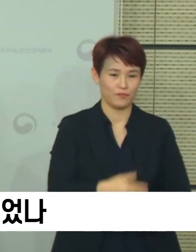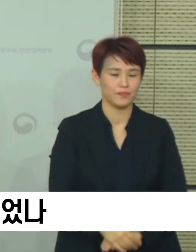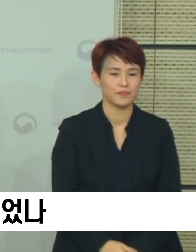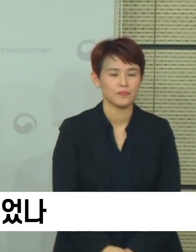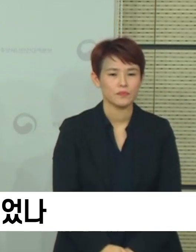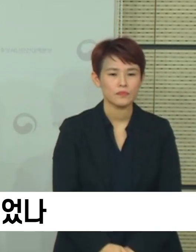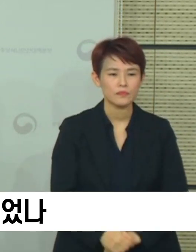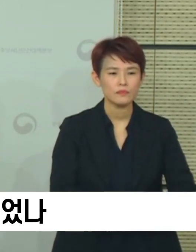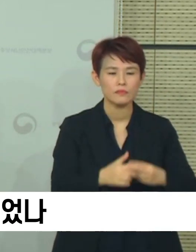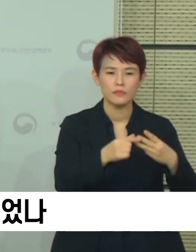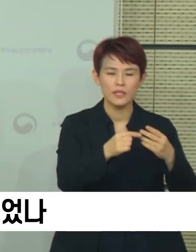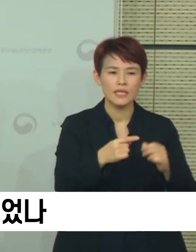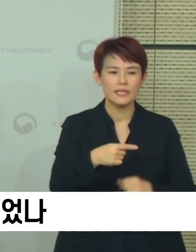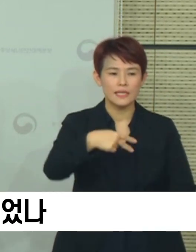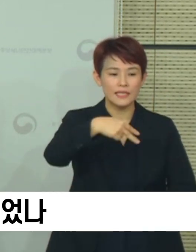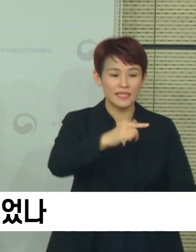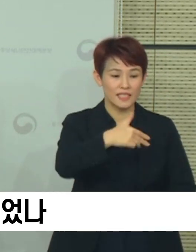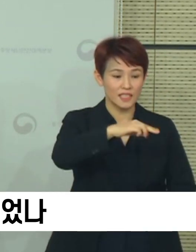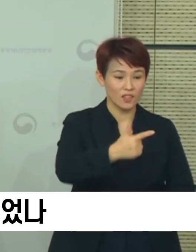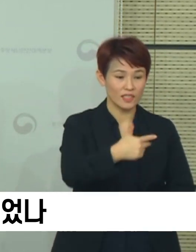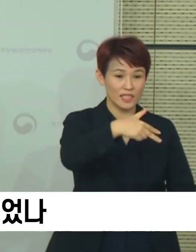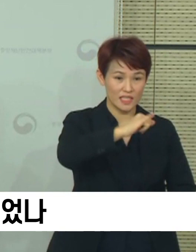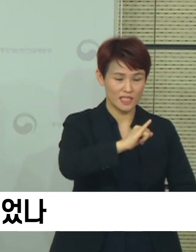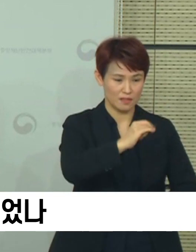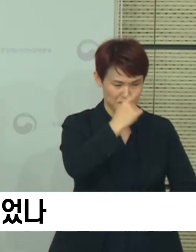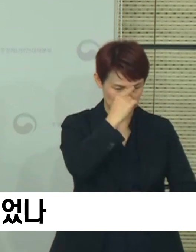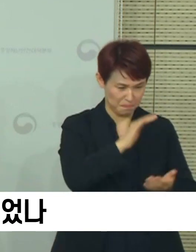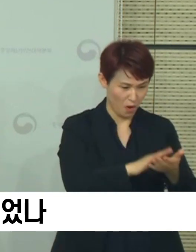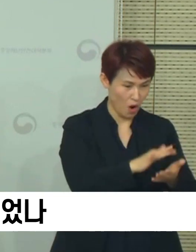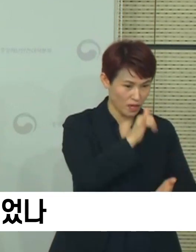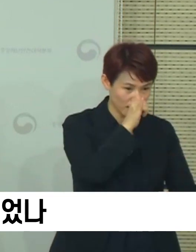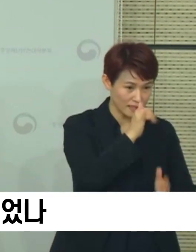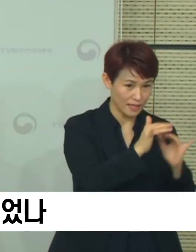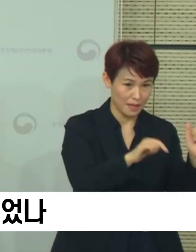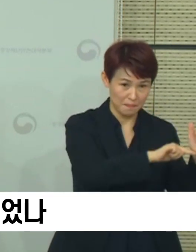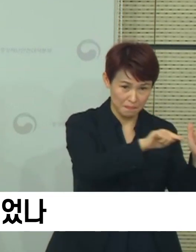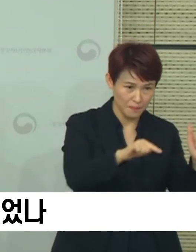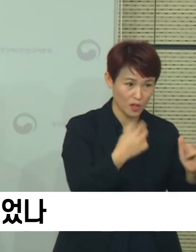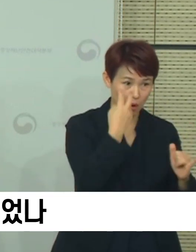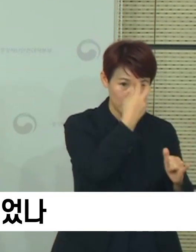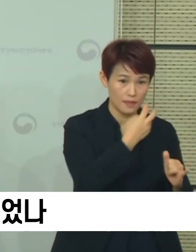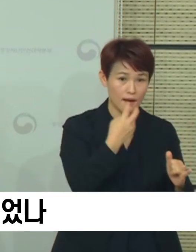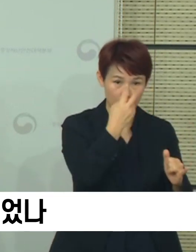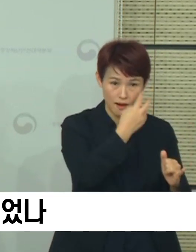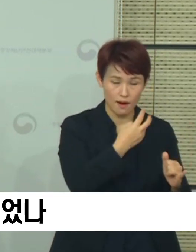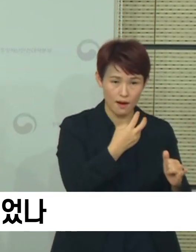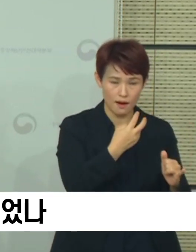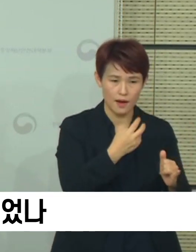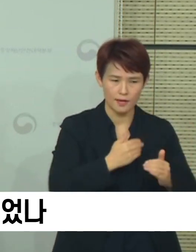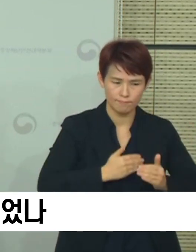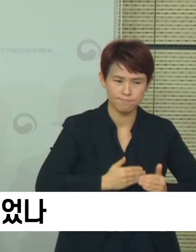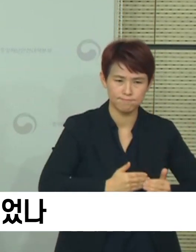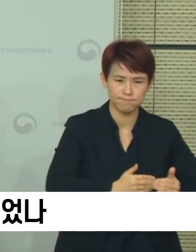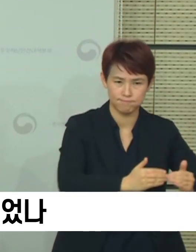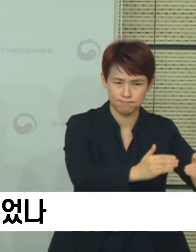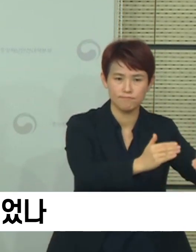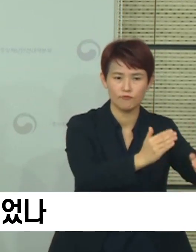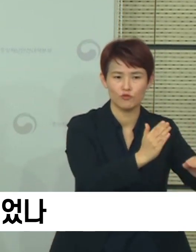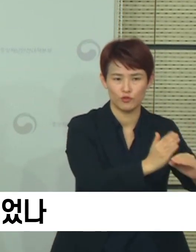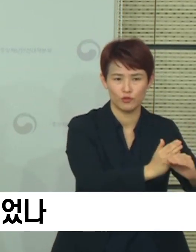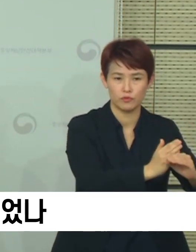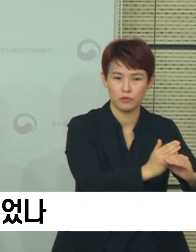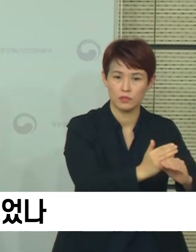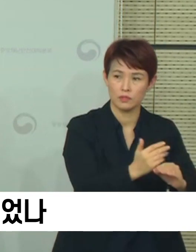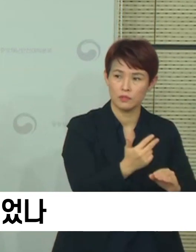그 대구 신천지 유증상자에 대한 검사는 이미 그 상당히 진행이 됐기 때문에